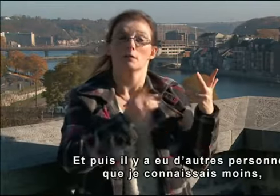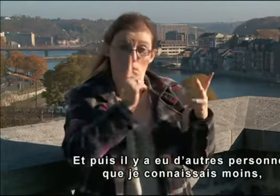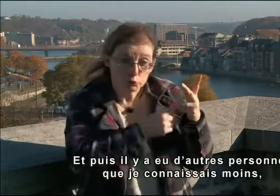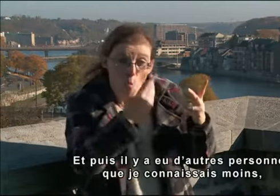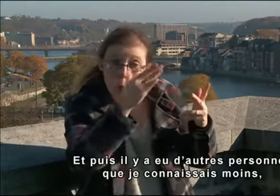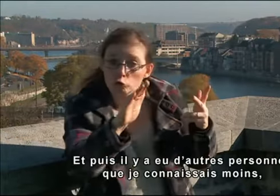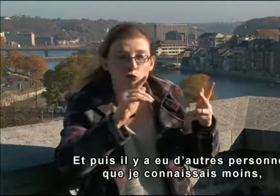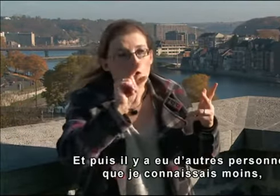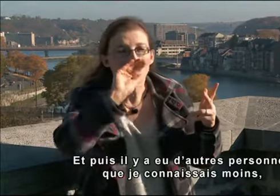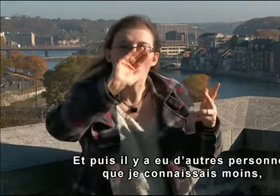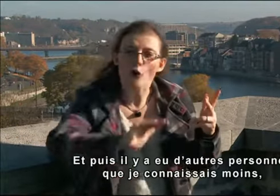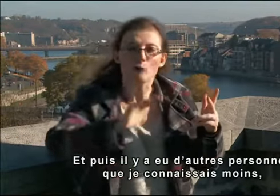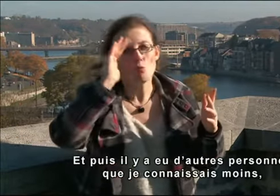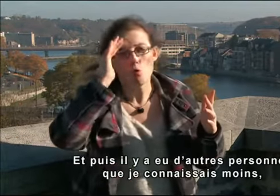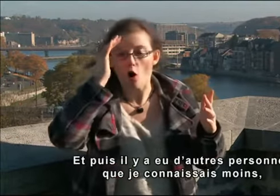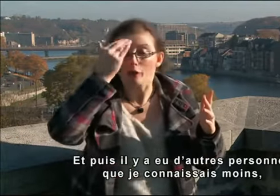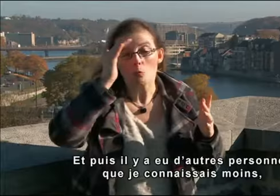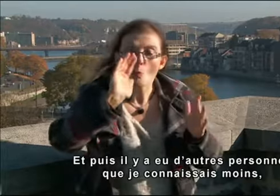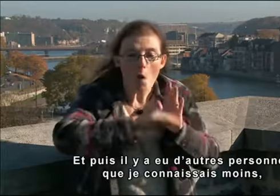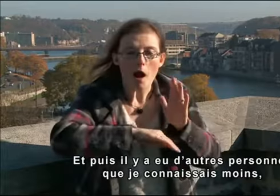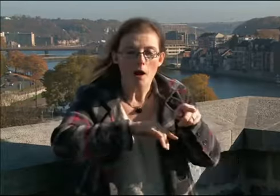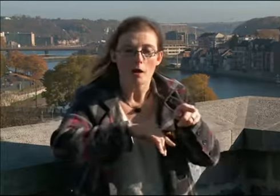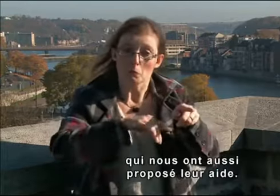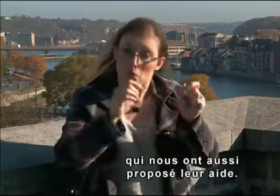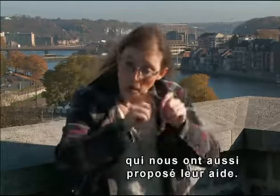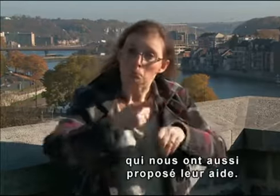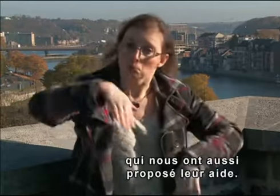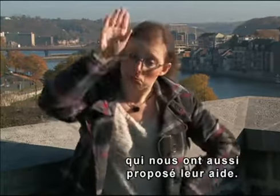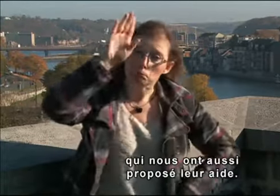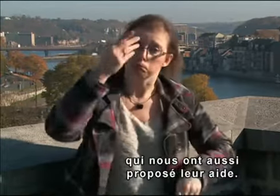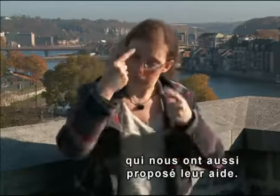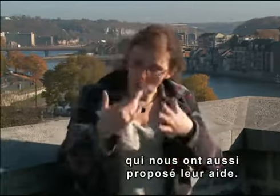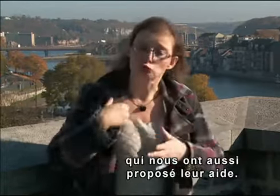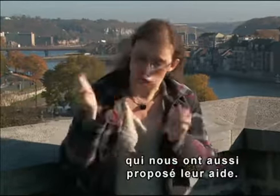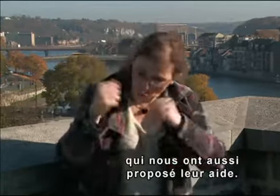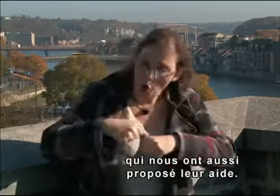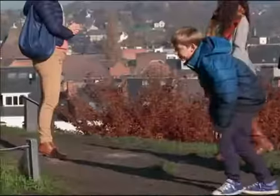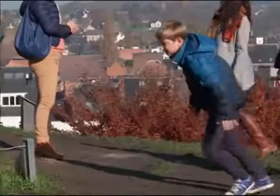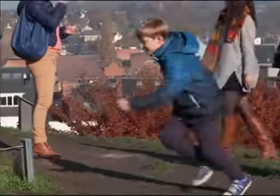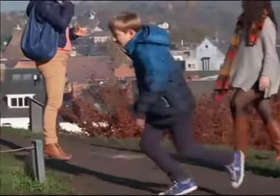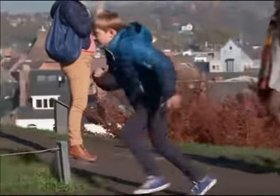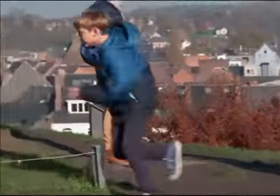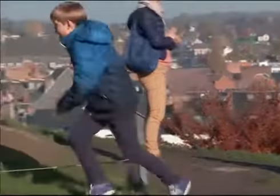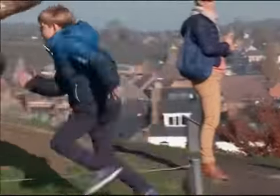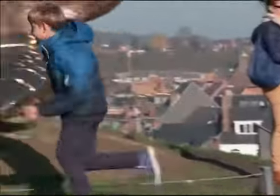Et puis, il y a eu d'autres personnes que je connaissais moins et qui nous ont aussi proposé leur aide.